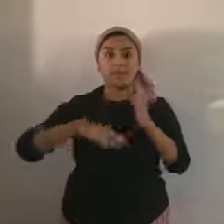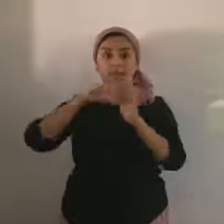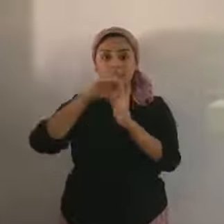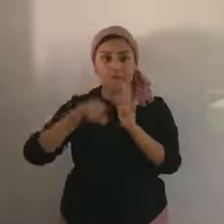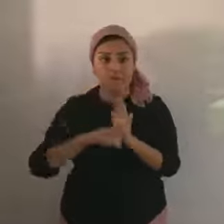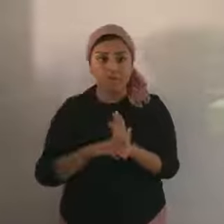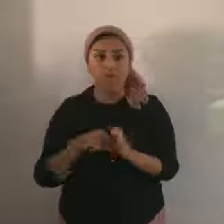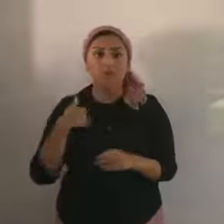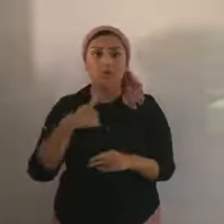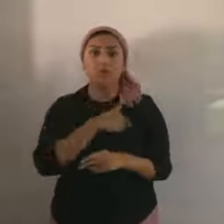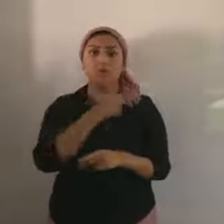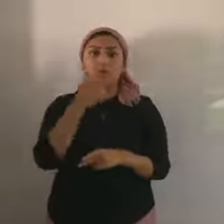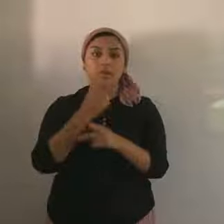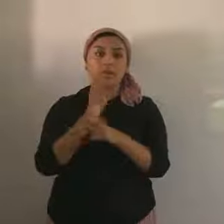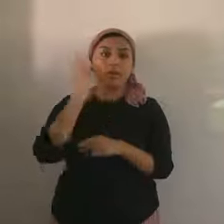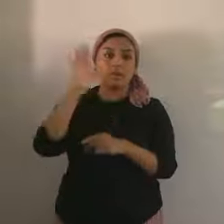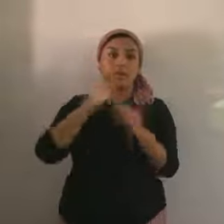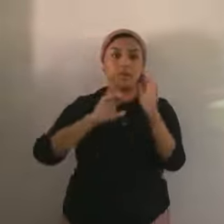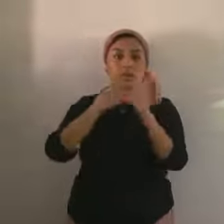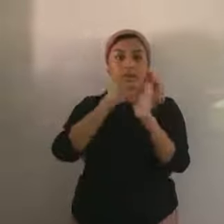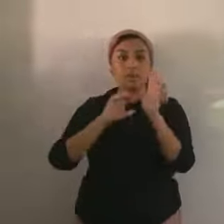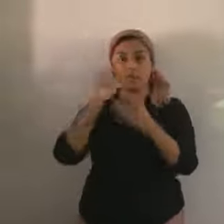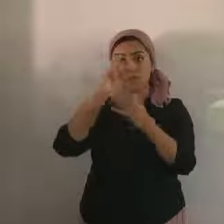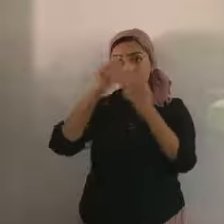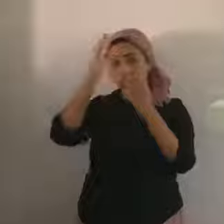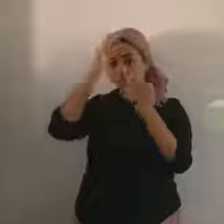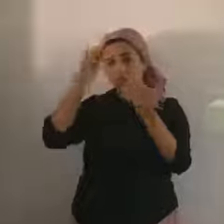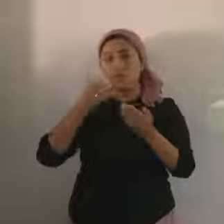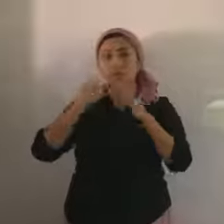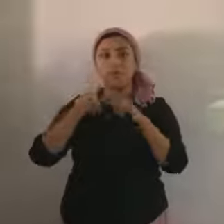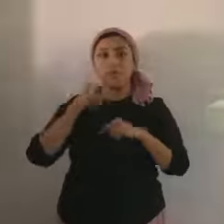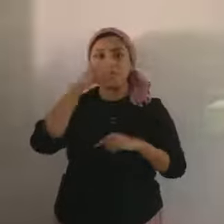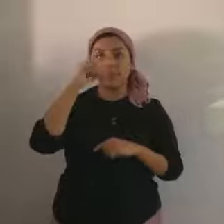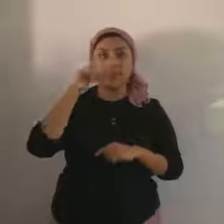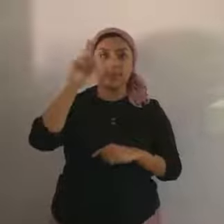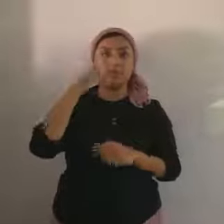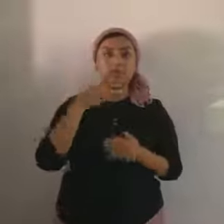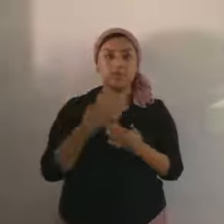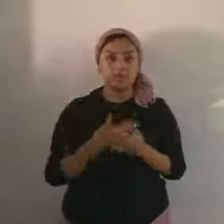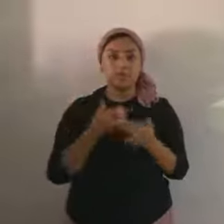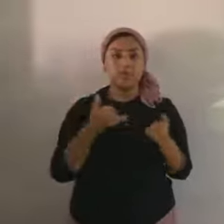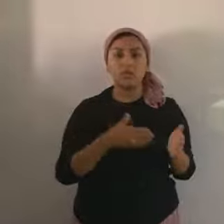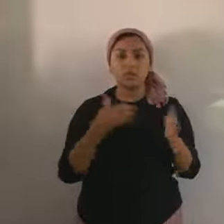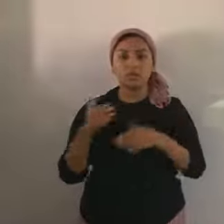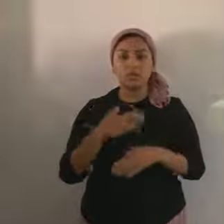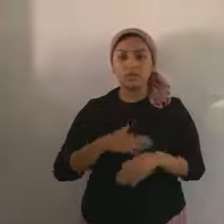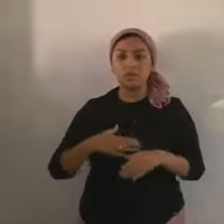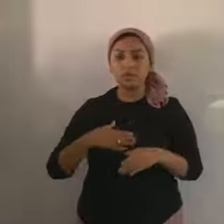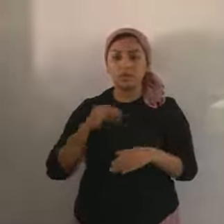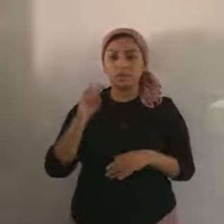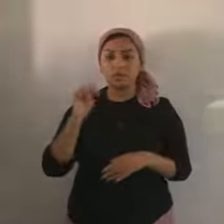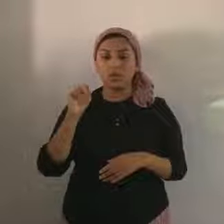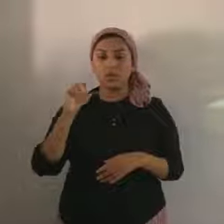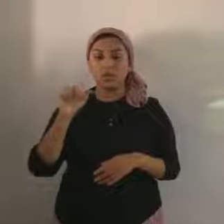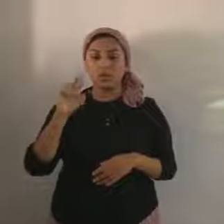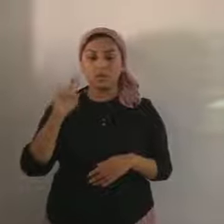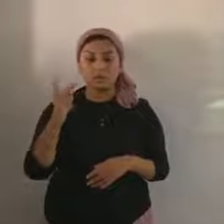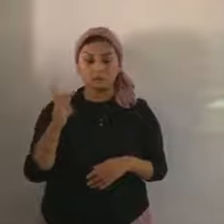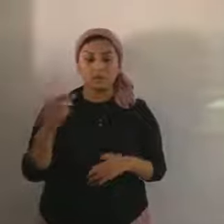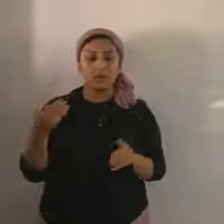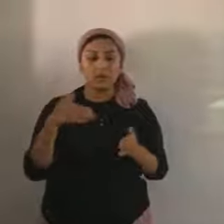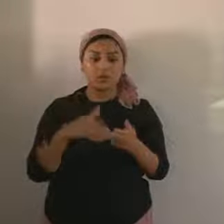Entonces guardamos sus mandamientos y el Eterno nos responde porque Él es bueno. Ahora, vamos por favor a Marcos, otra vez